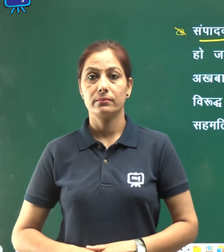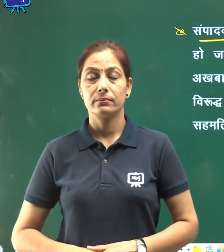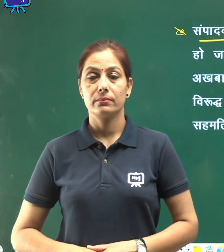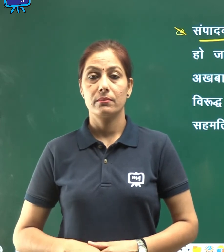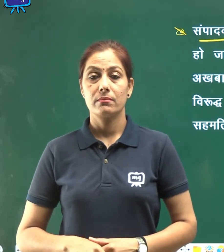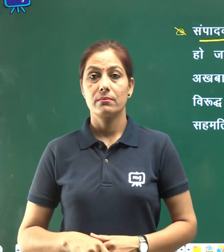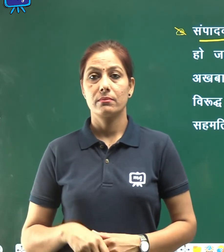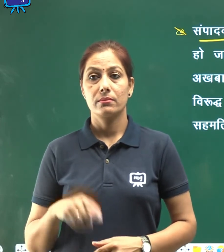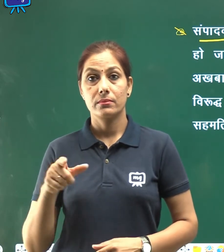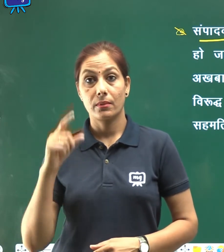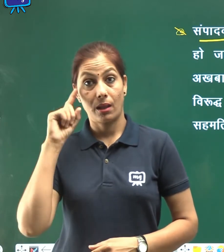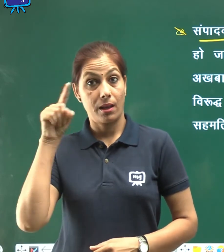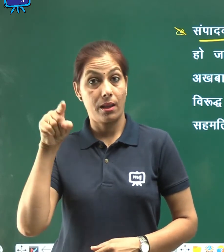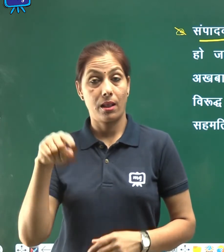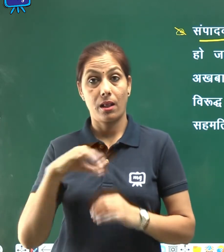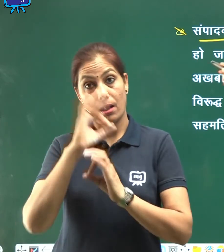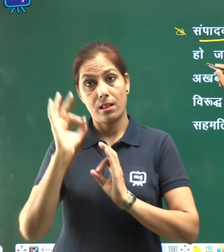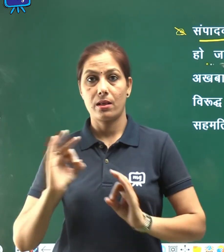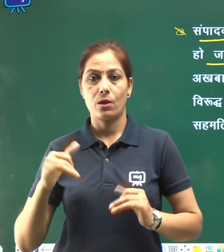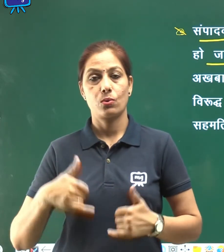इसके लिए तैयार हो जाते हैं